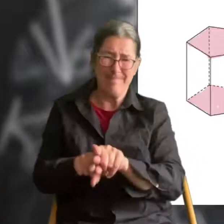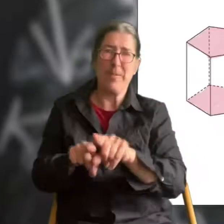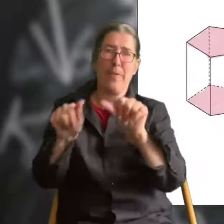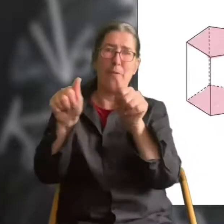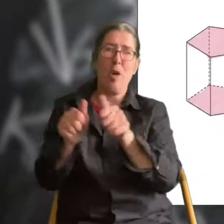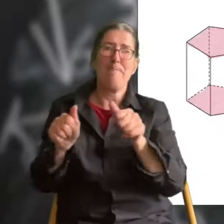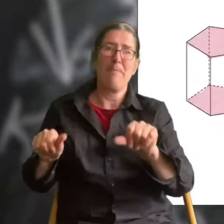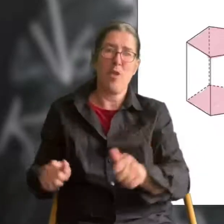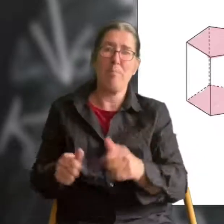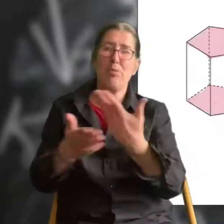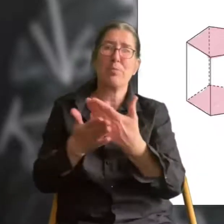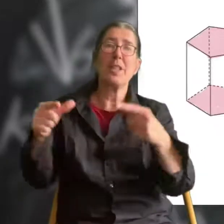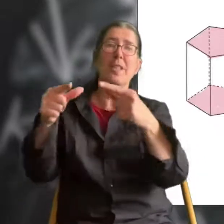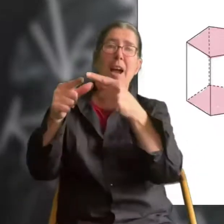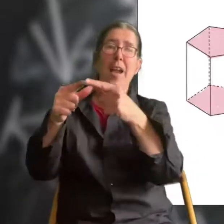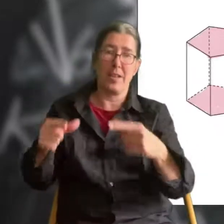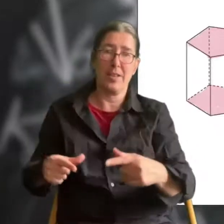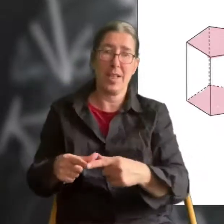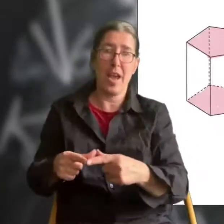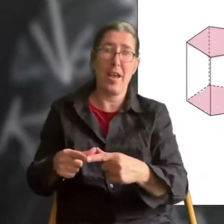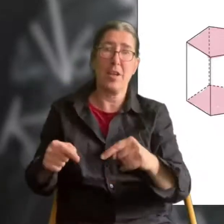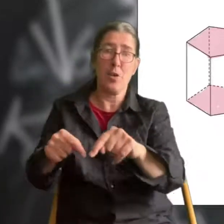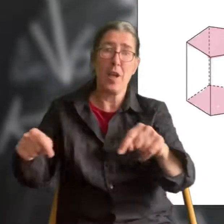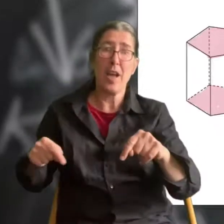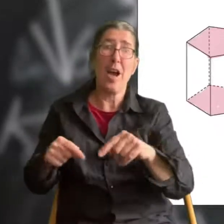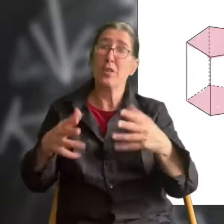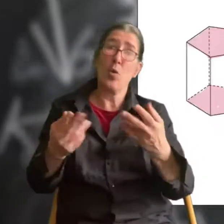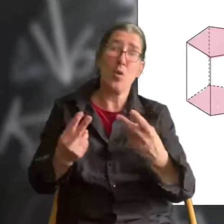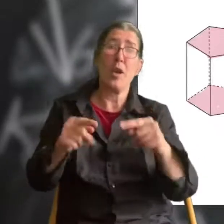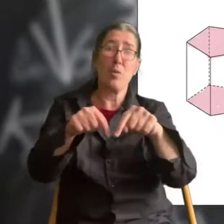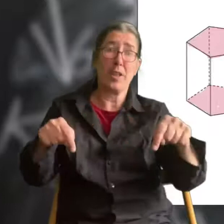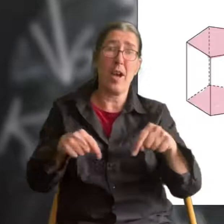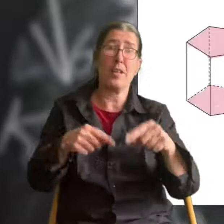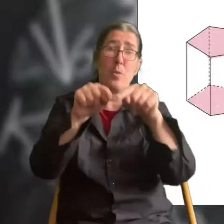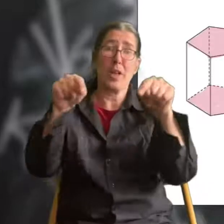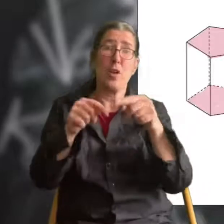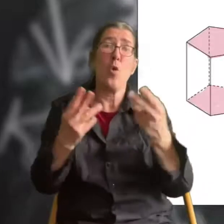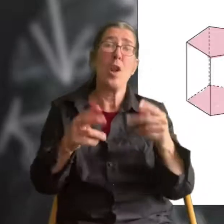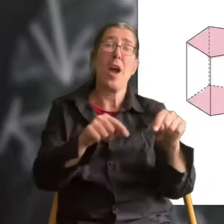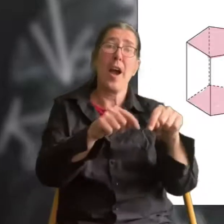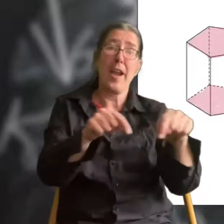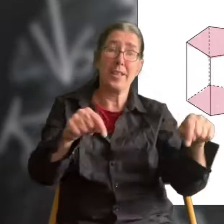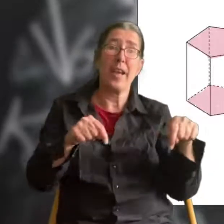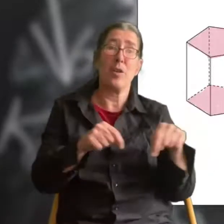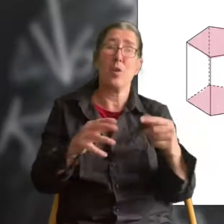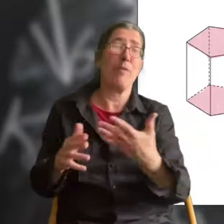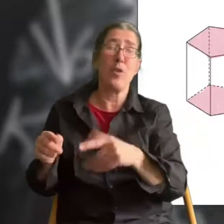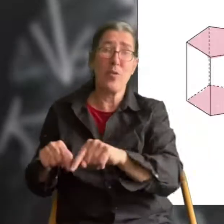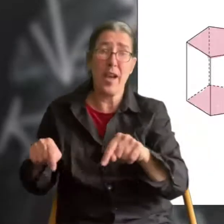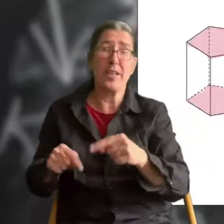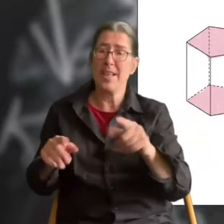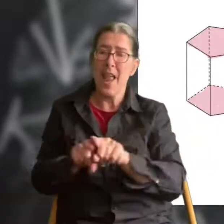genau die gleiche Form. Also zum Beispiel ein Dreieck oder ein Quadrat oder ein Rechteck oder ein